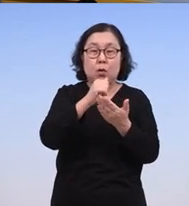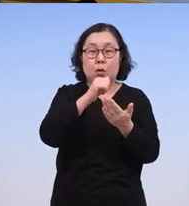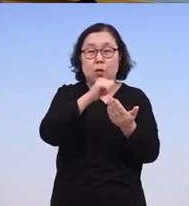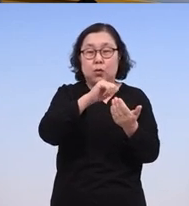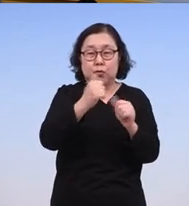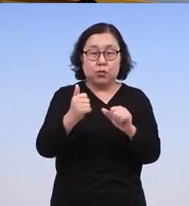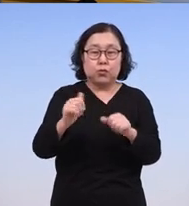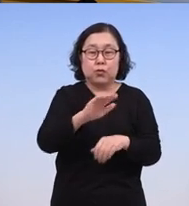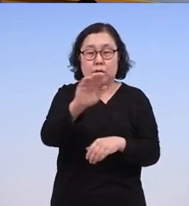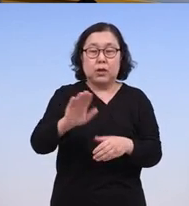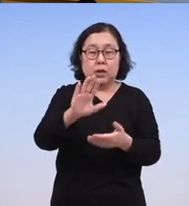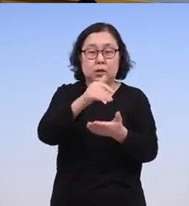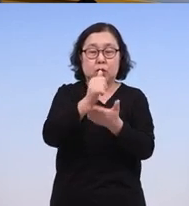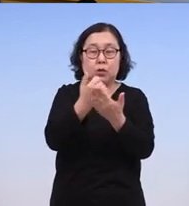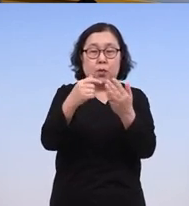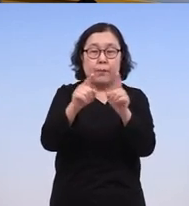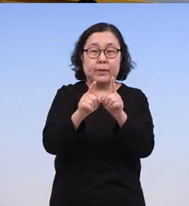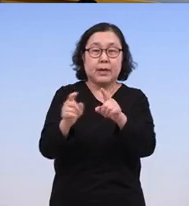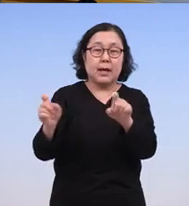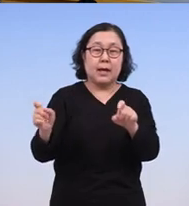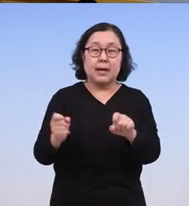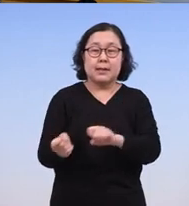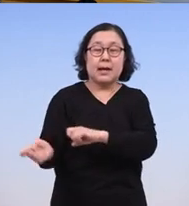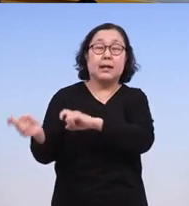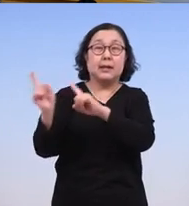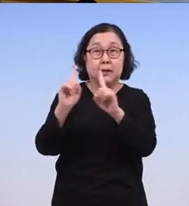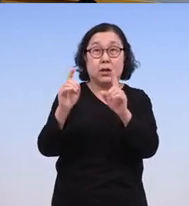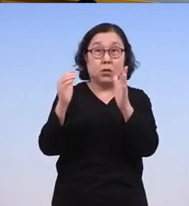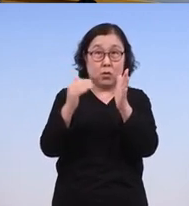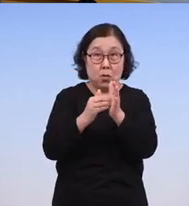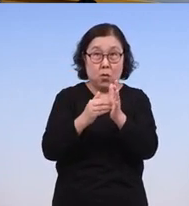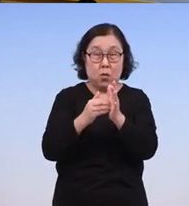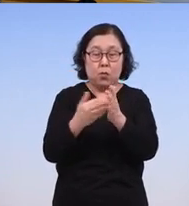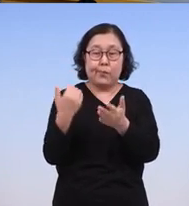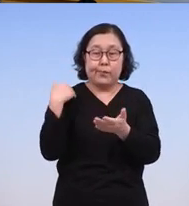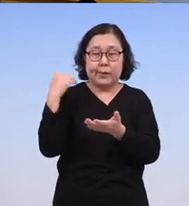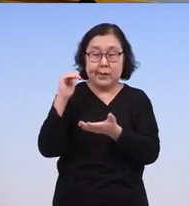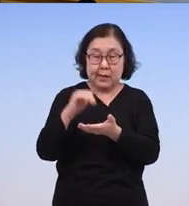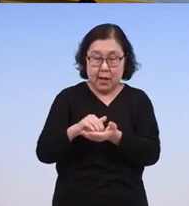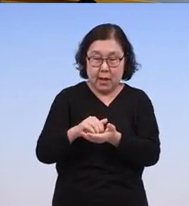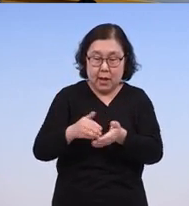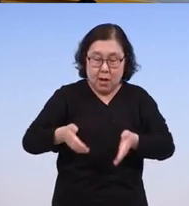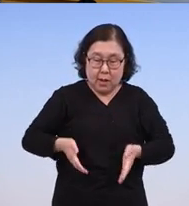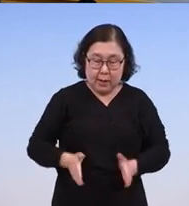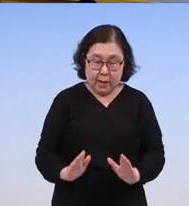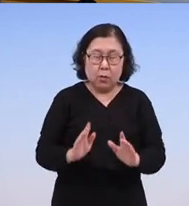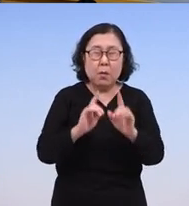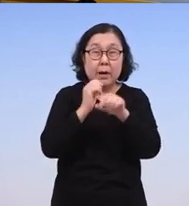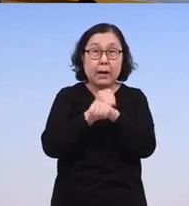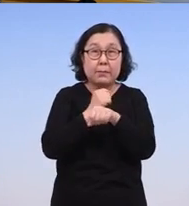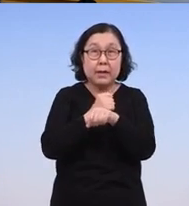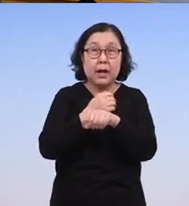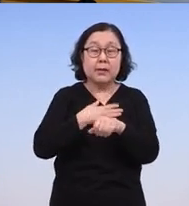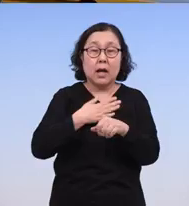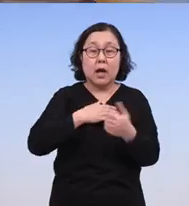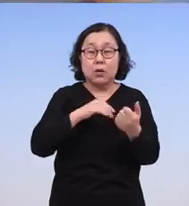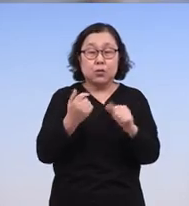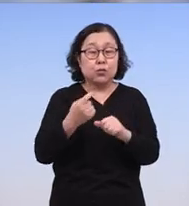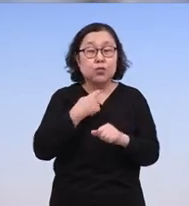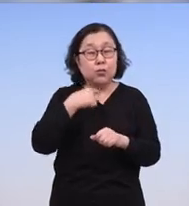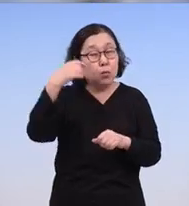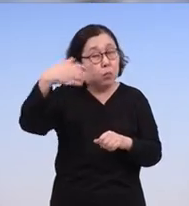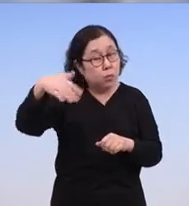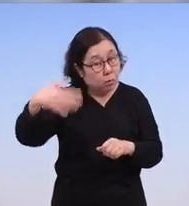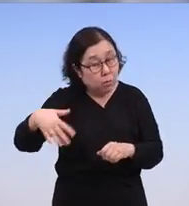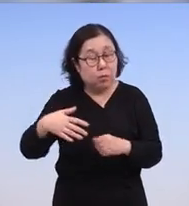죽은 우리를 그리스도와 함께 살리셨고, 이걸 본 어게인이라고 그러는데요, 이해를 못하는 겁니다. 아니 내가